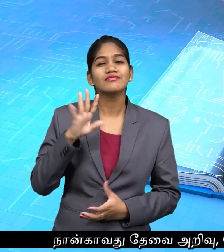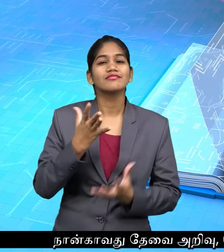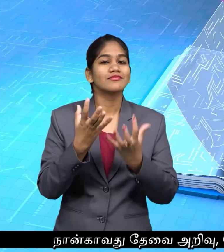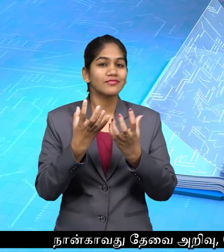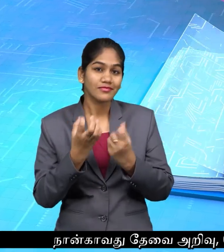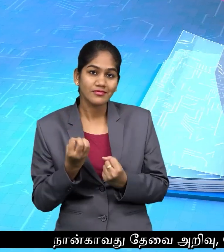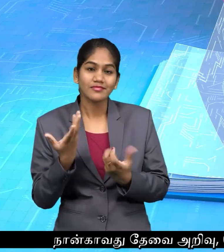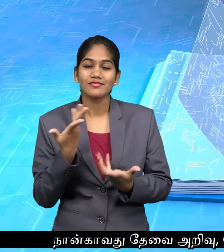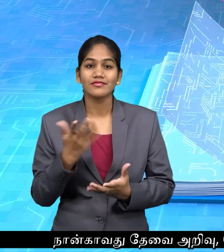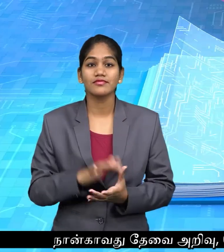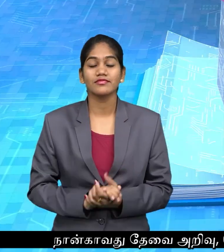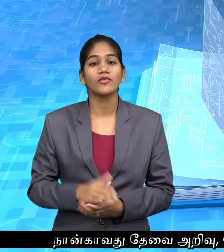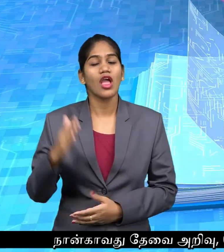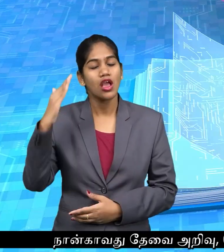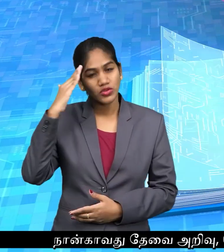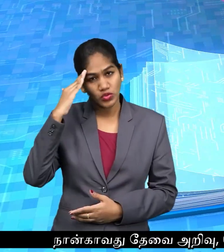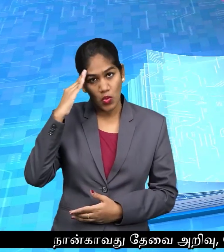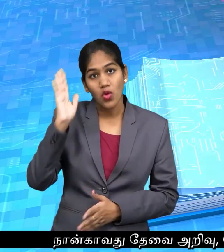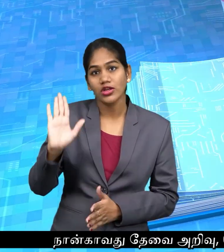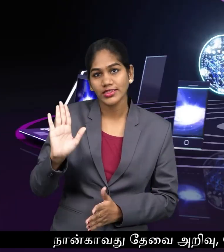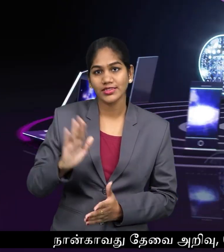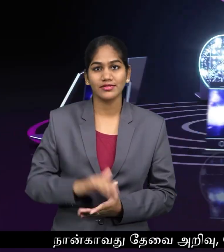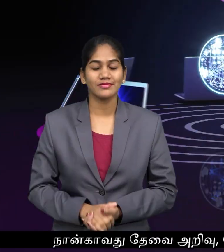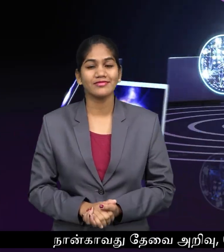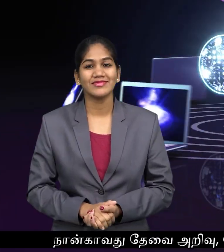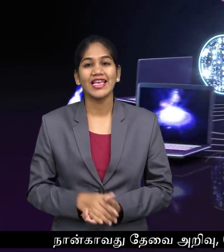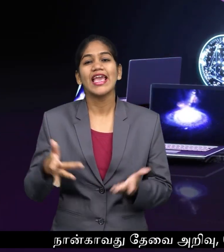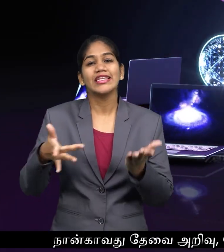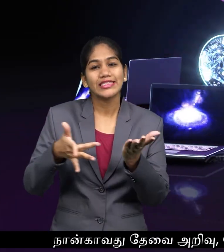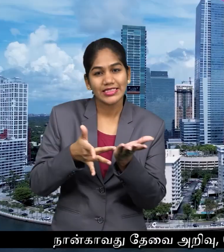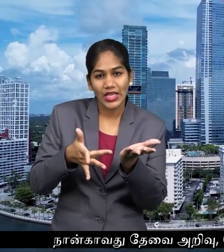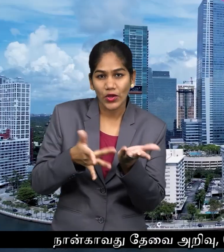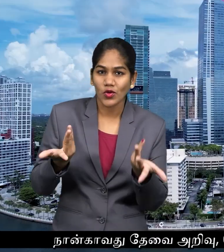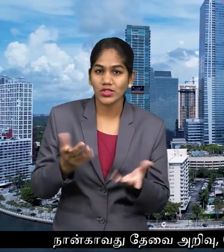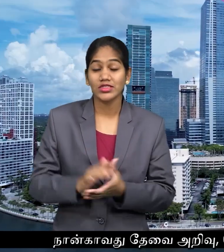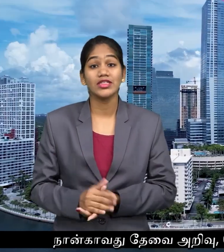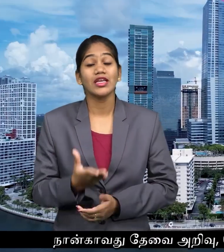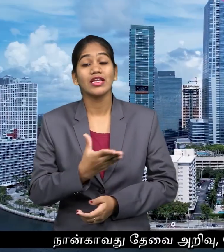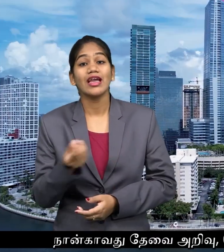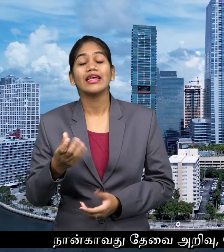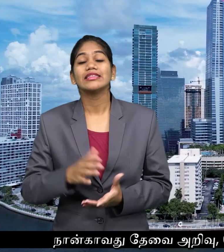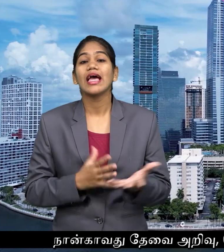நான்காவது தேவை அறிவு, தொழில்நுட்பம் மற்றும் நிறுவனமாகும்.